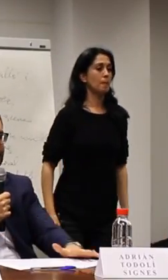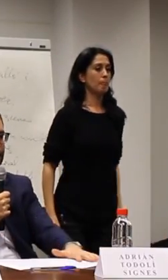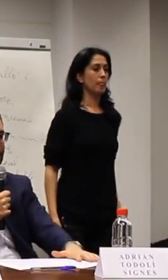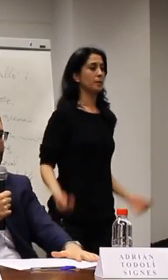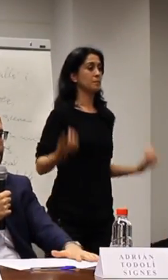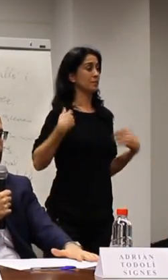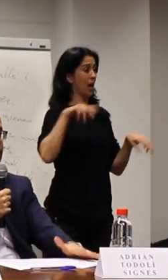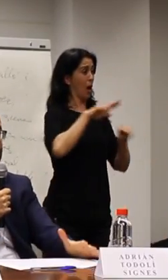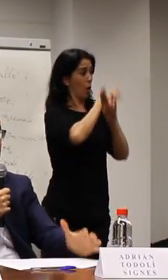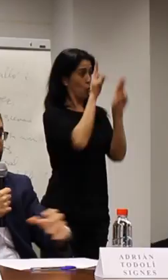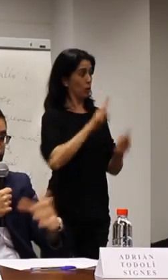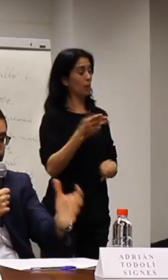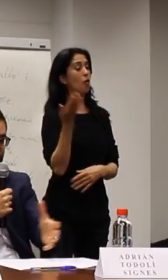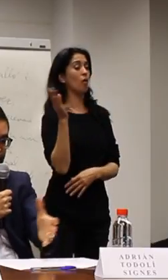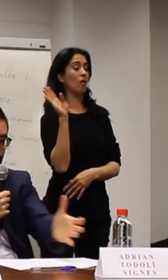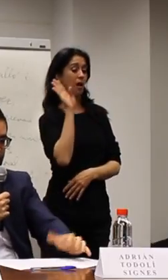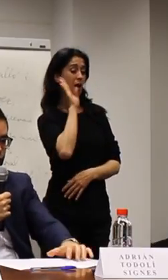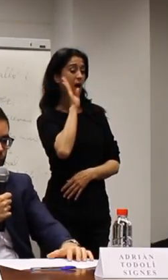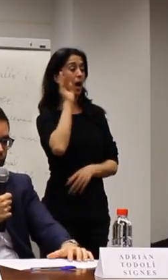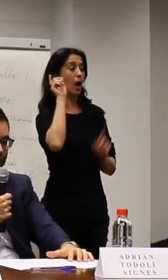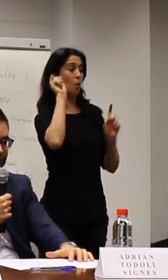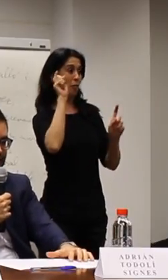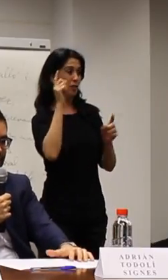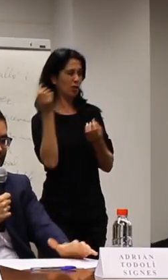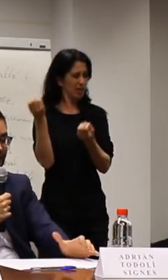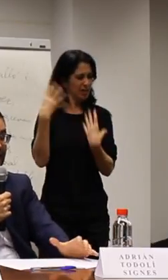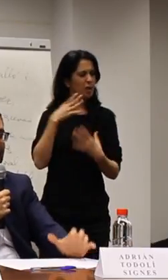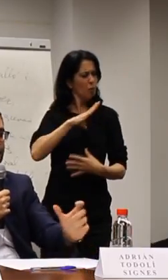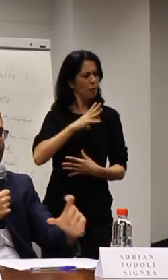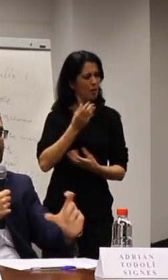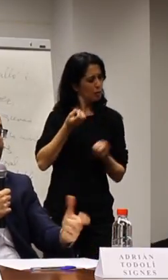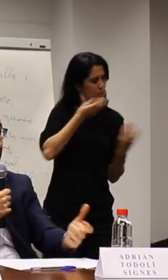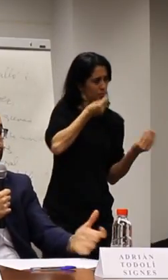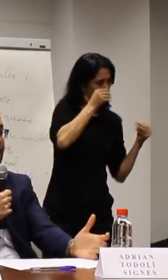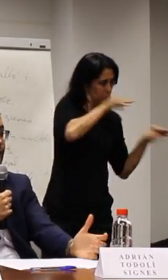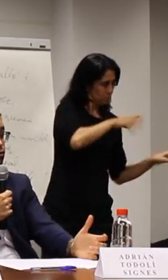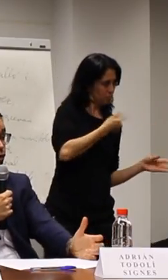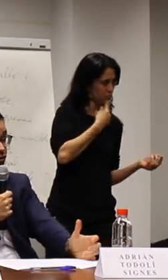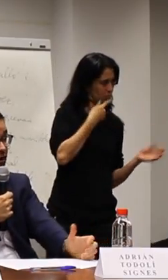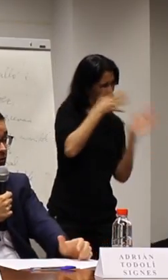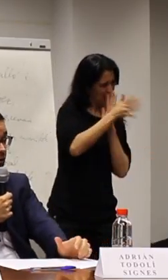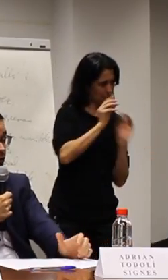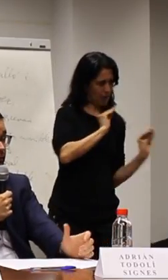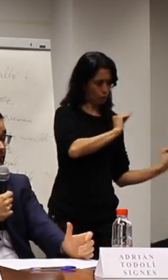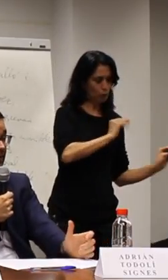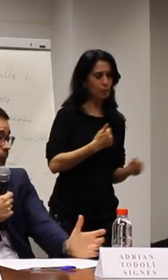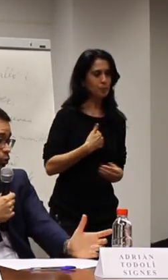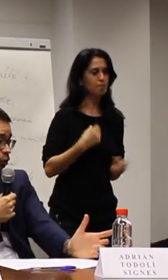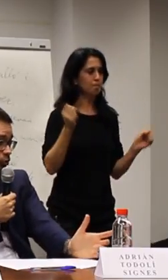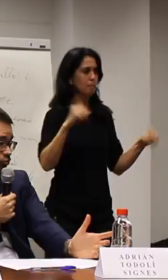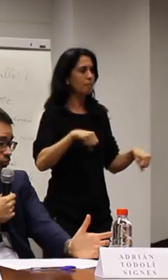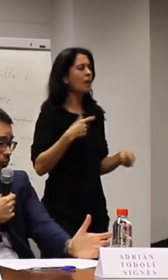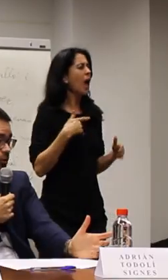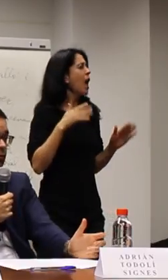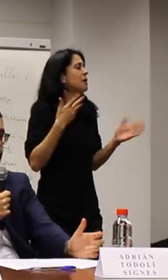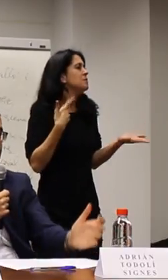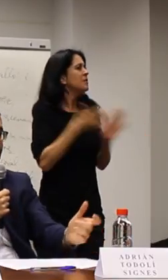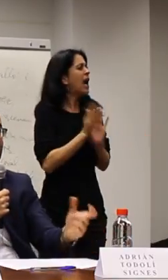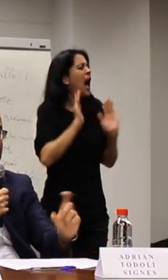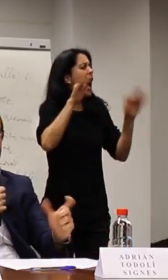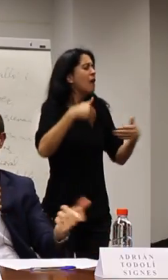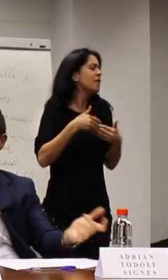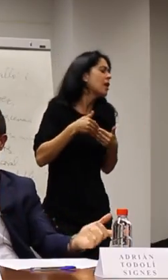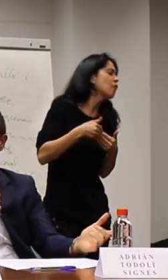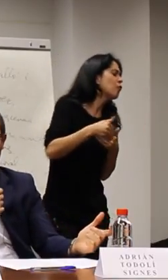profesor ya me ha comentado que hablara yo un poco de este tema, acabaremos todos siendo autónomos,